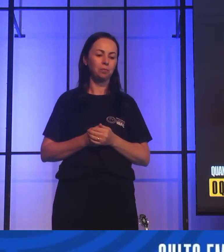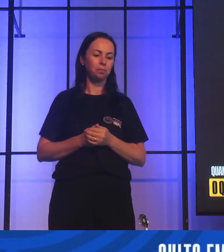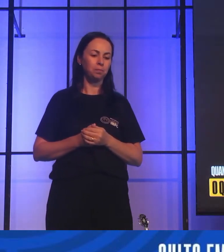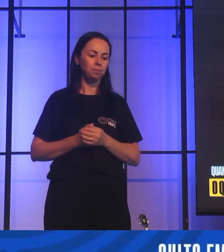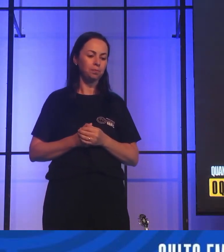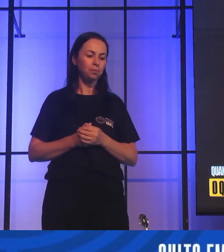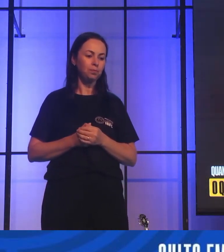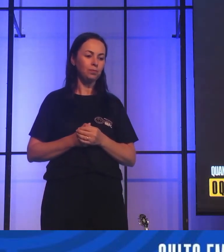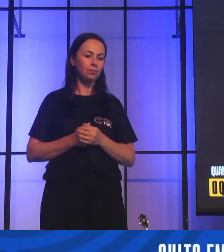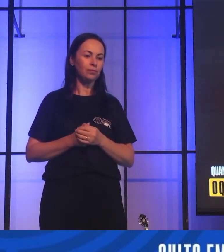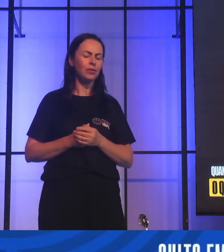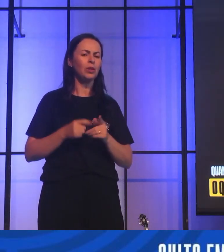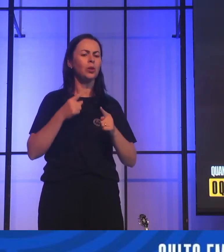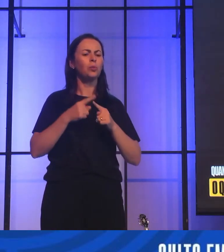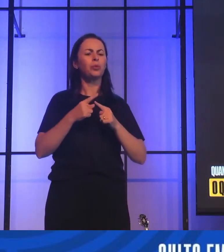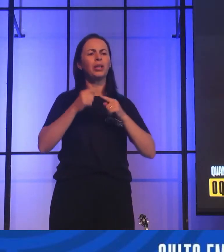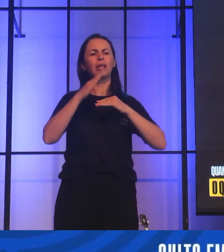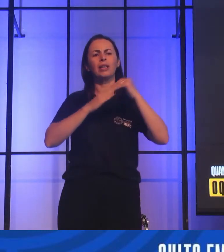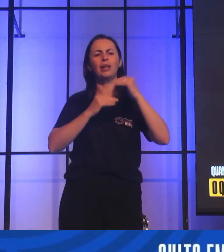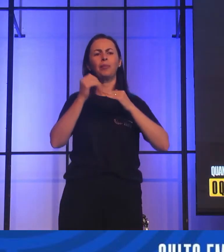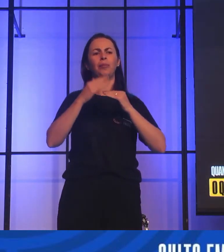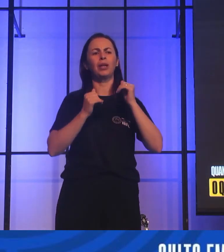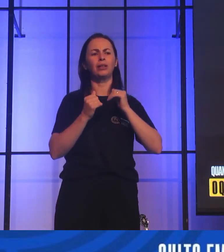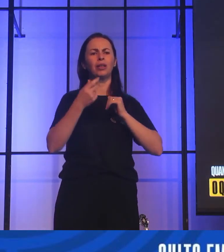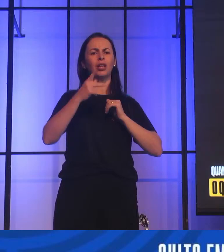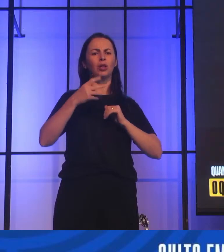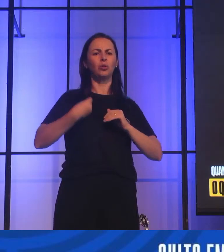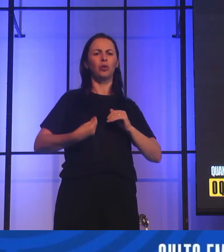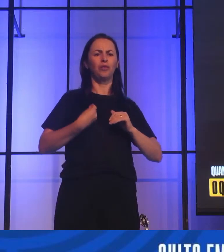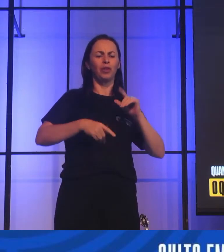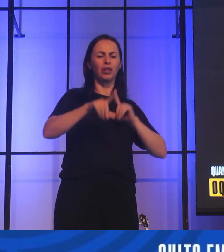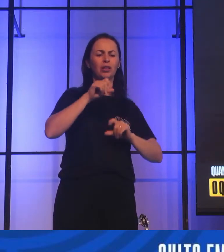O que as suas reações têm revelado?